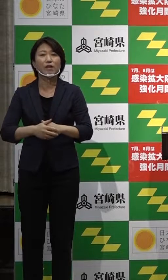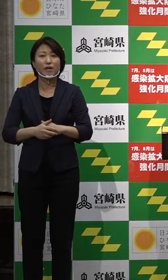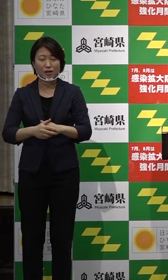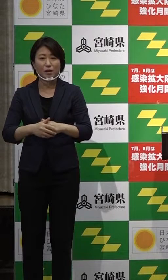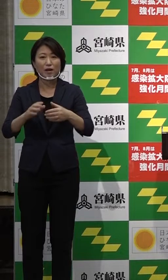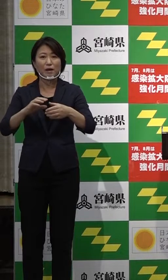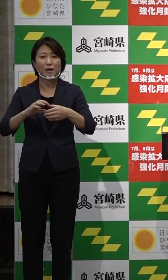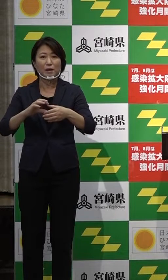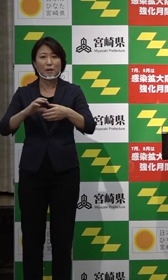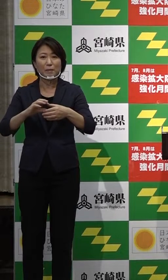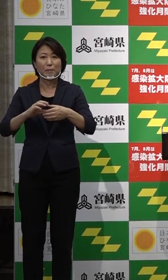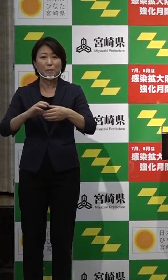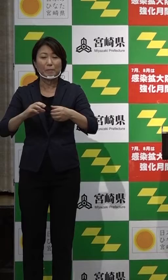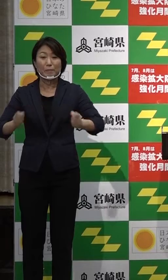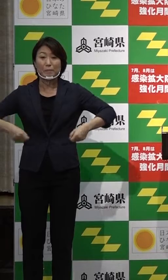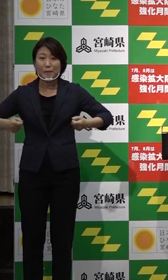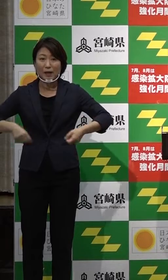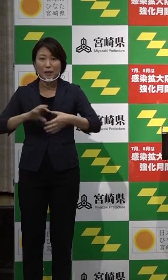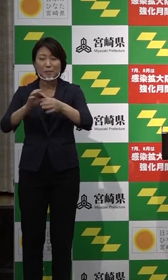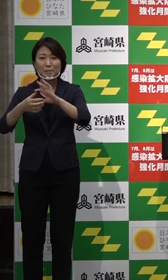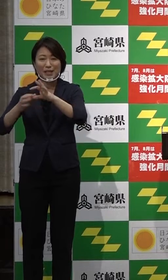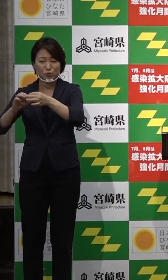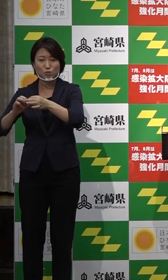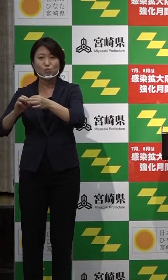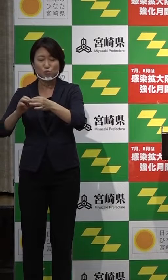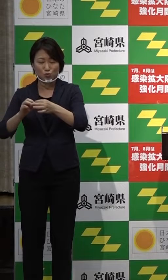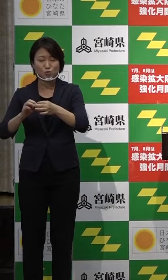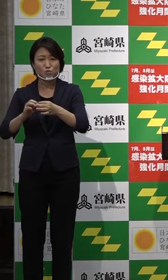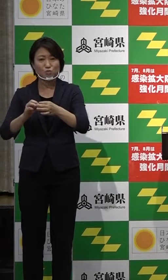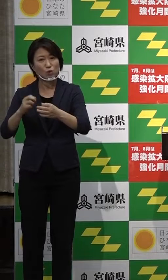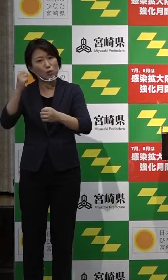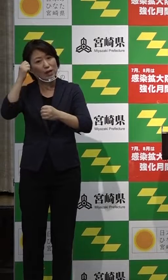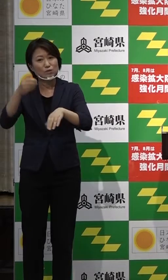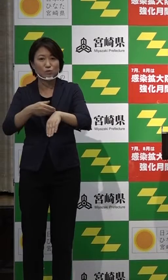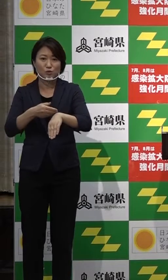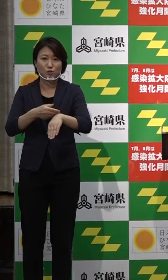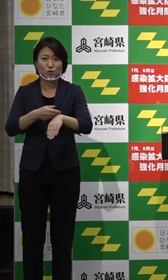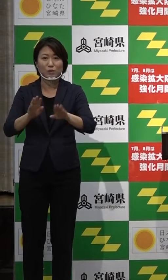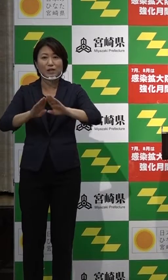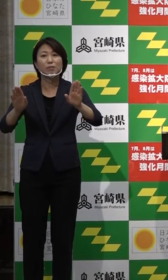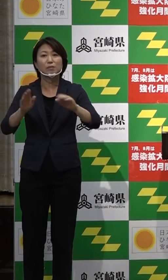パラリンピックに向けての合宿も行えるわけでありますが、今のところ